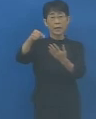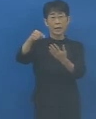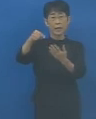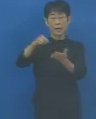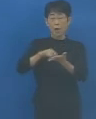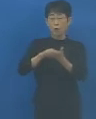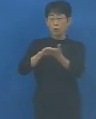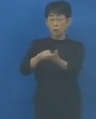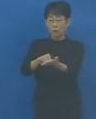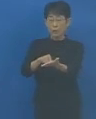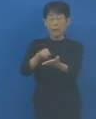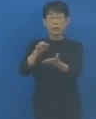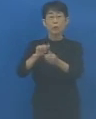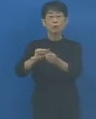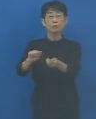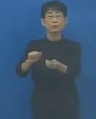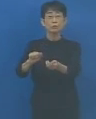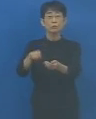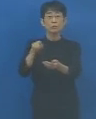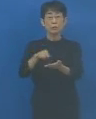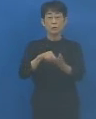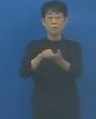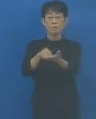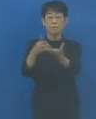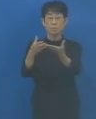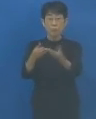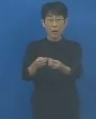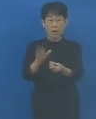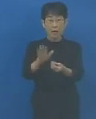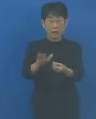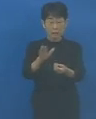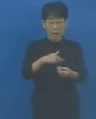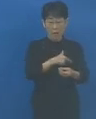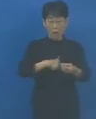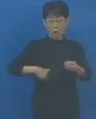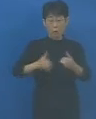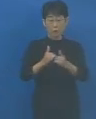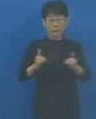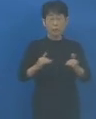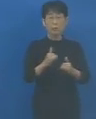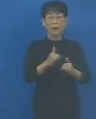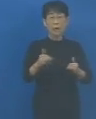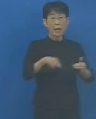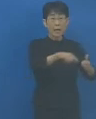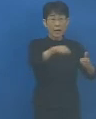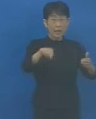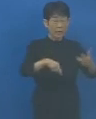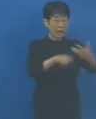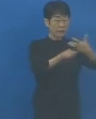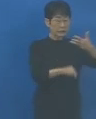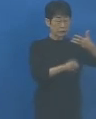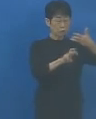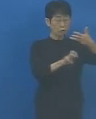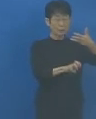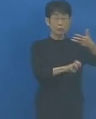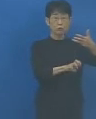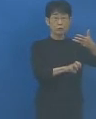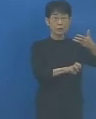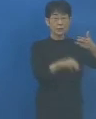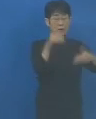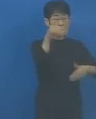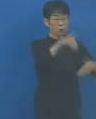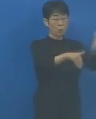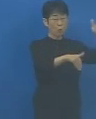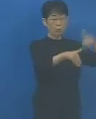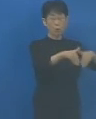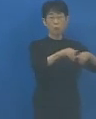推薦届出があった候補者の中から8月の30日に投票をして